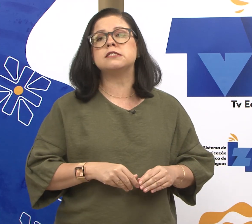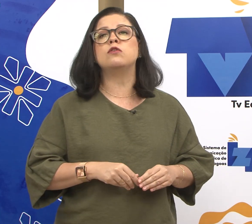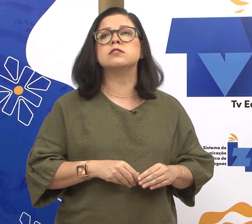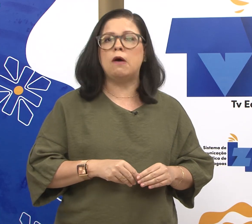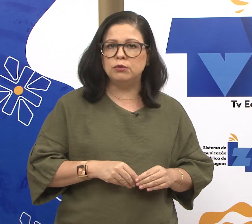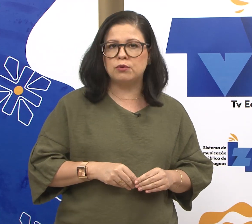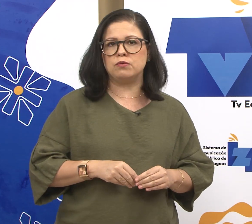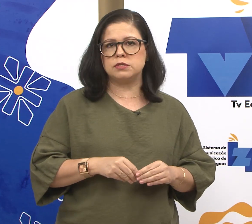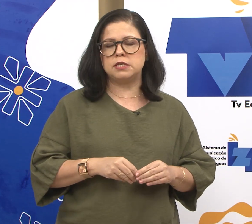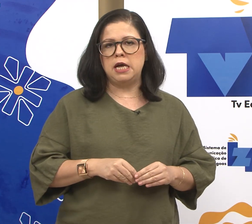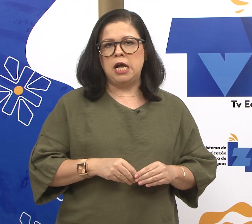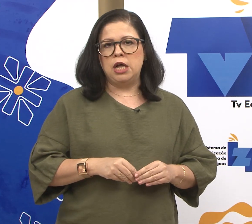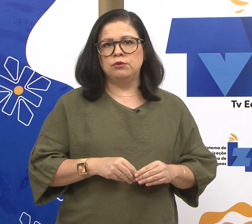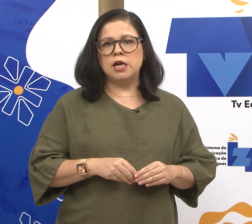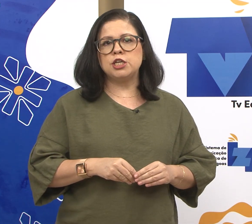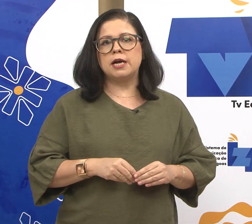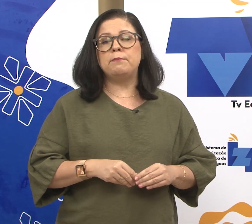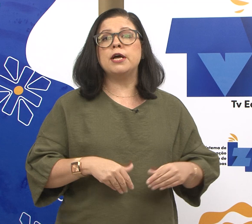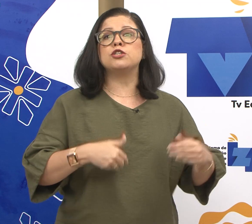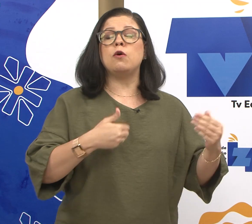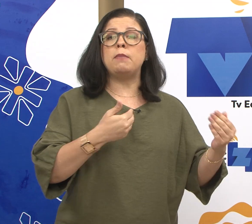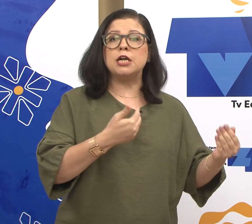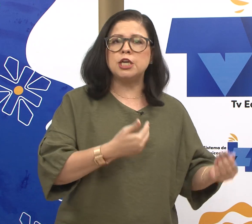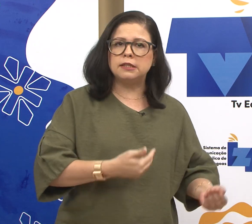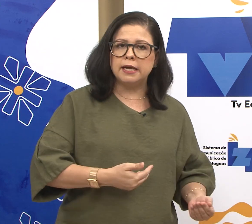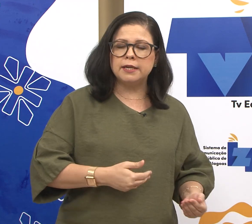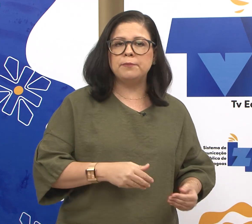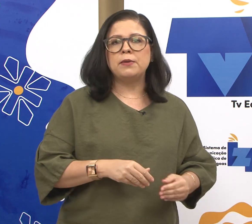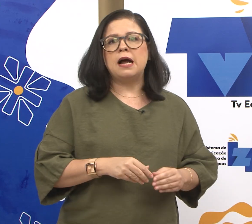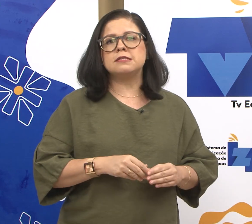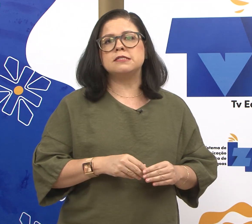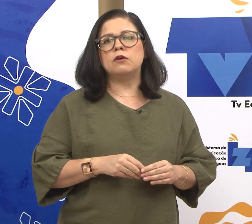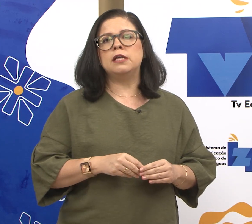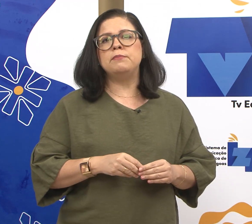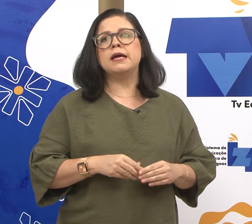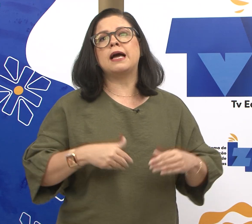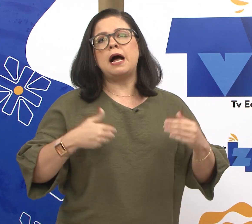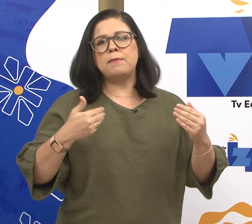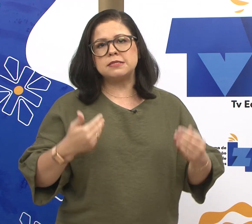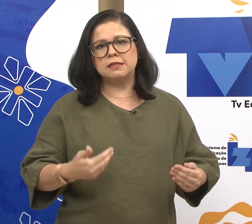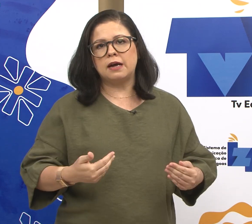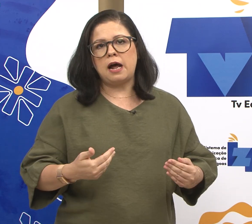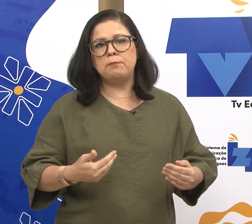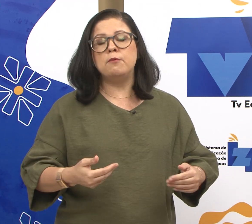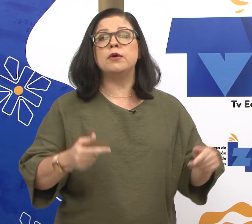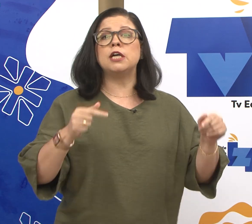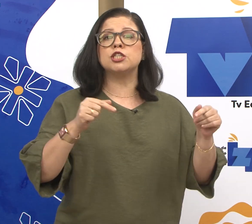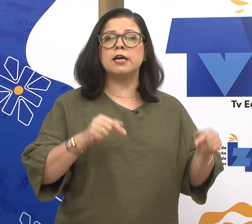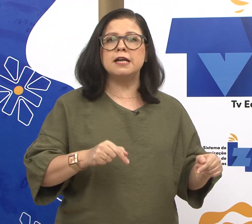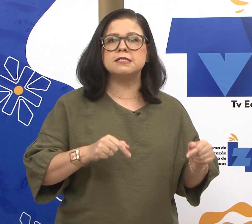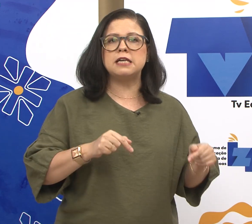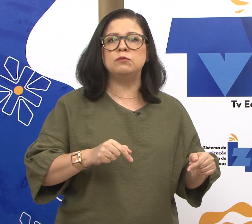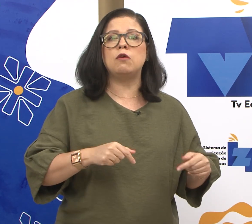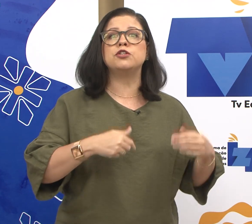Osvaldo Cruz durante a campanha de combate a dengue a cesal também capacitará por meio da gerência Estadual de